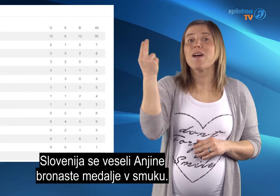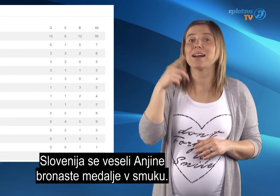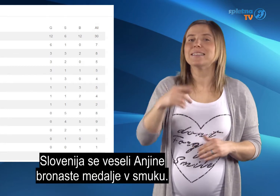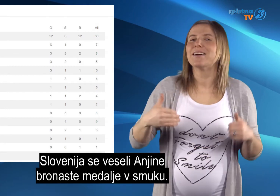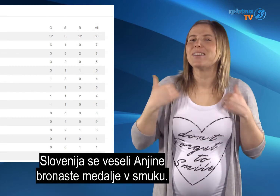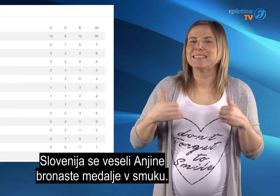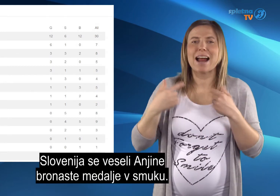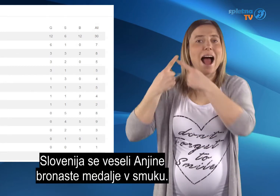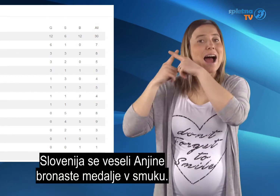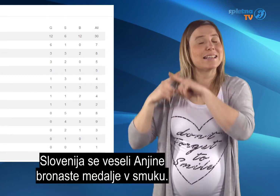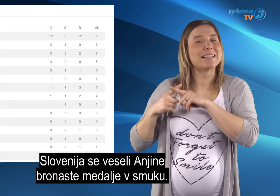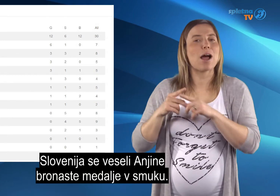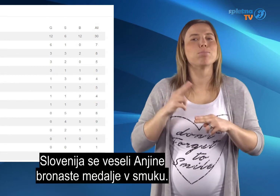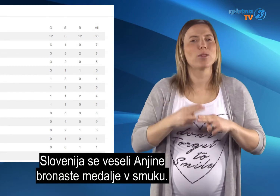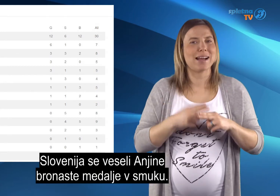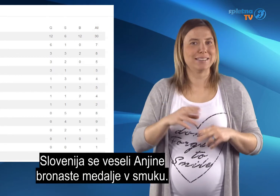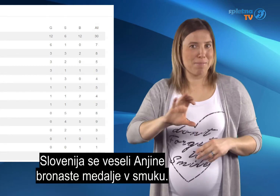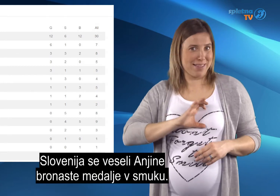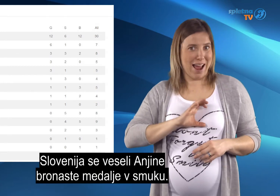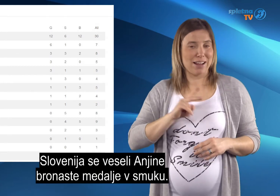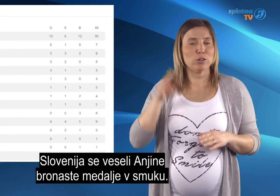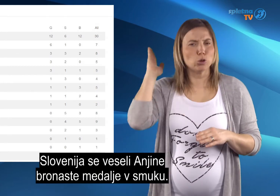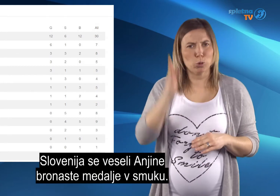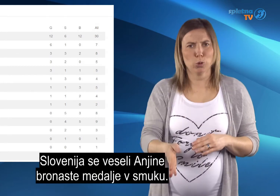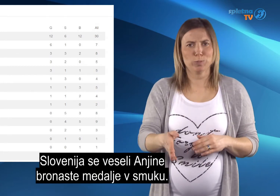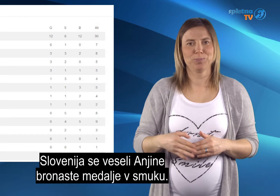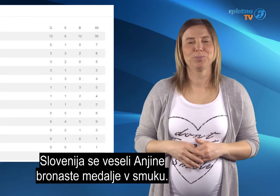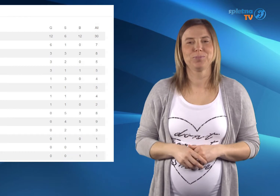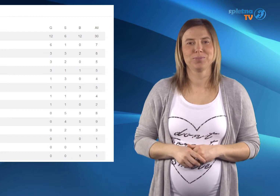Slovenija se veseli Anjine bronaste medalje v smuku.